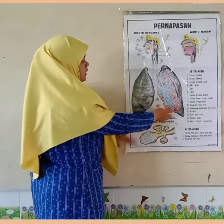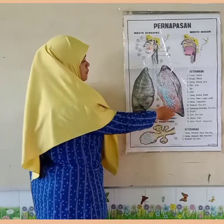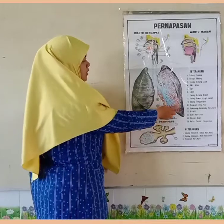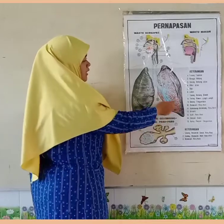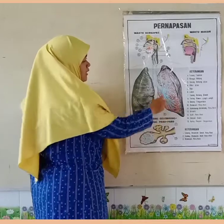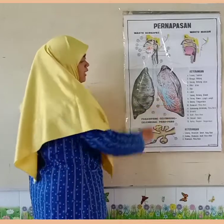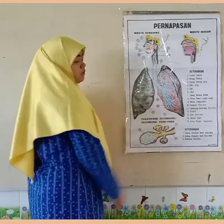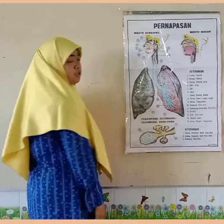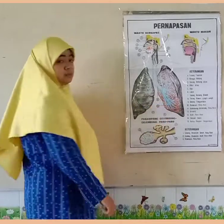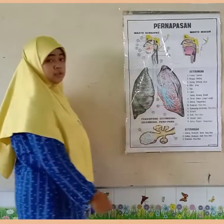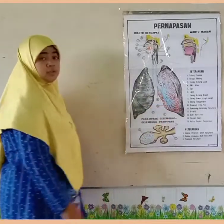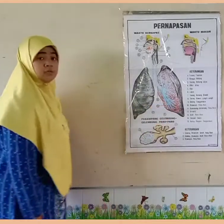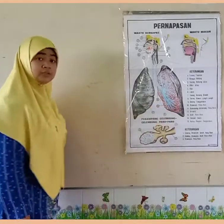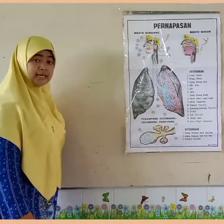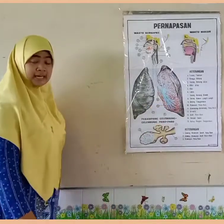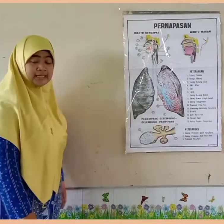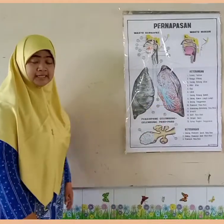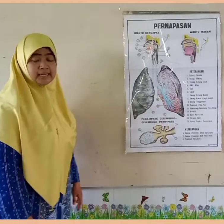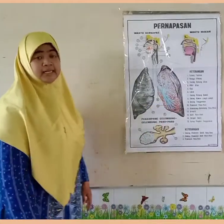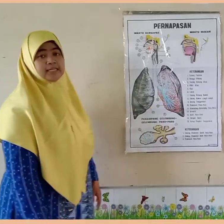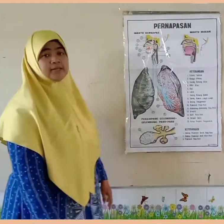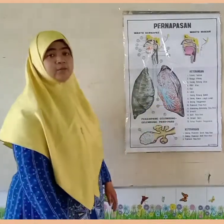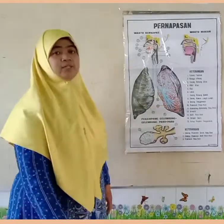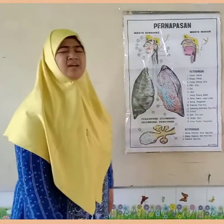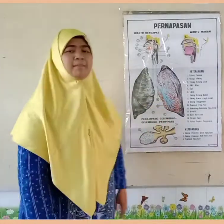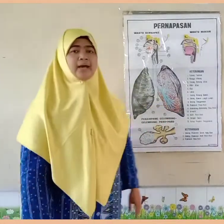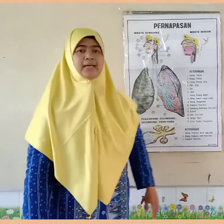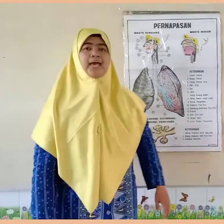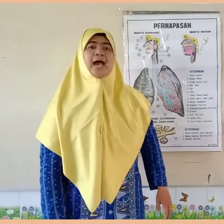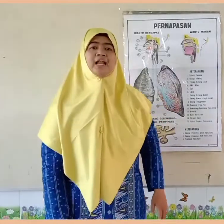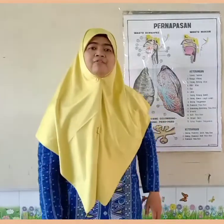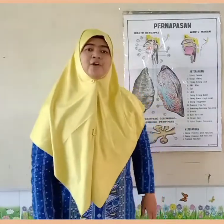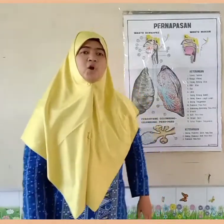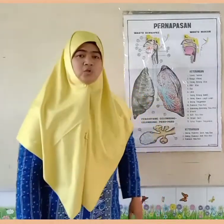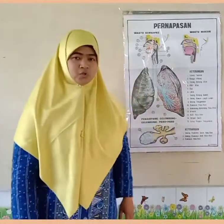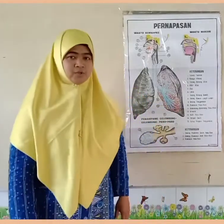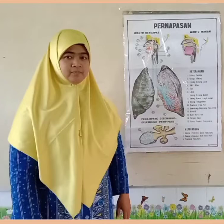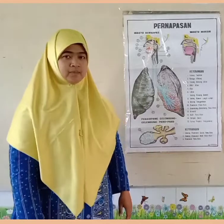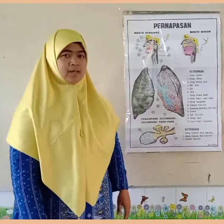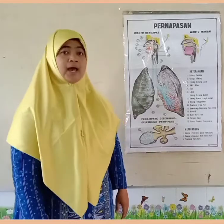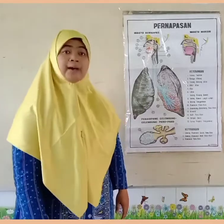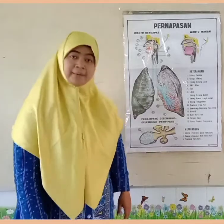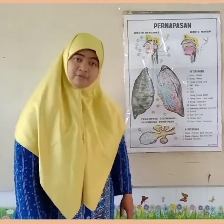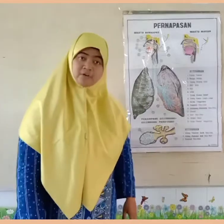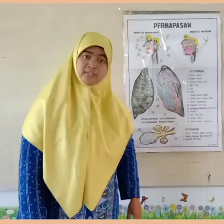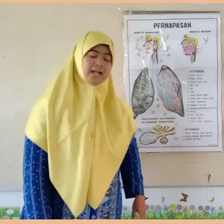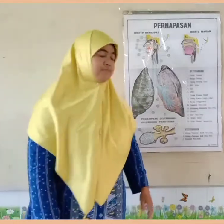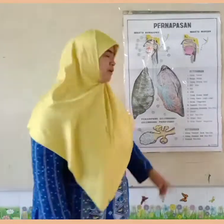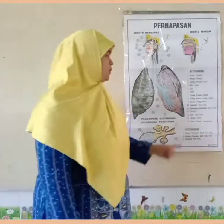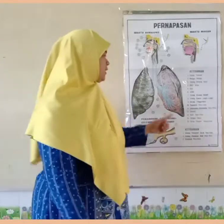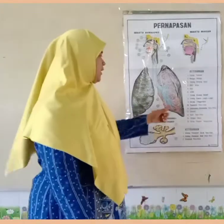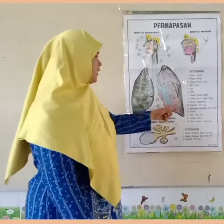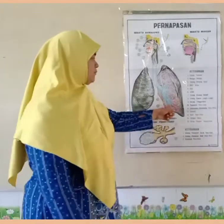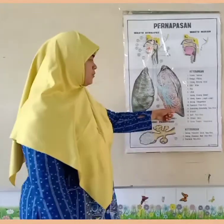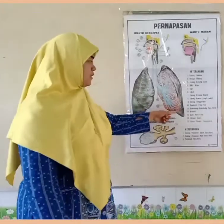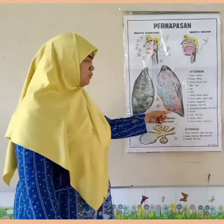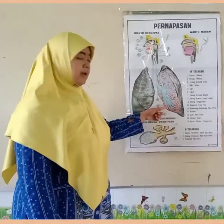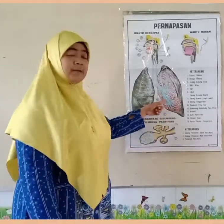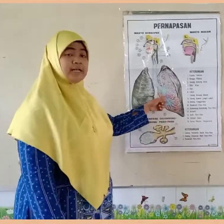Gelembung-gelembung ini atau gelembung-gelembung udara ini disebut sebagai alveolus. Apa fungsi alveolus? Ini adalah fungsi utama dari